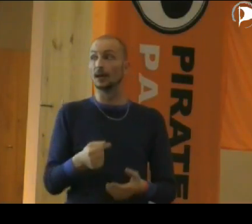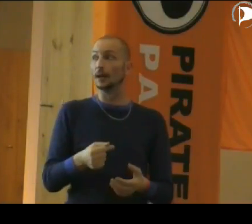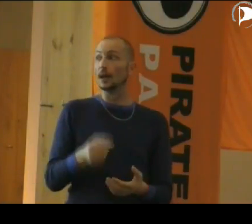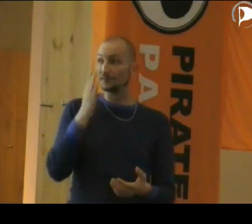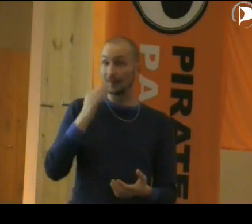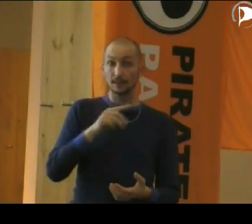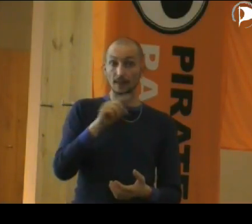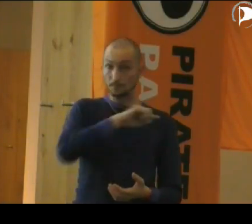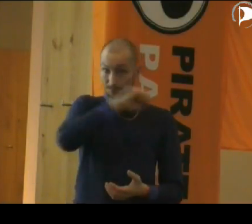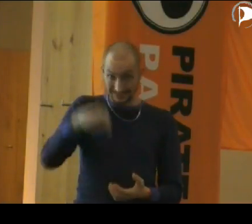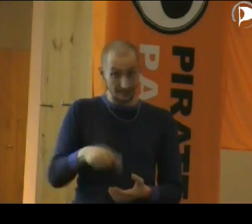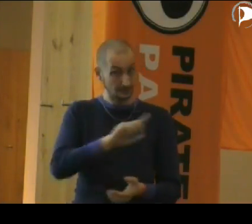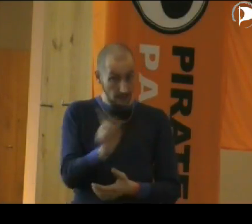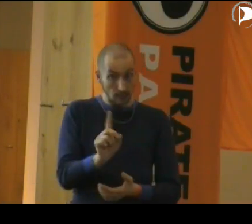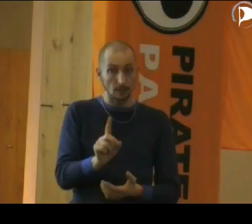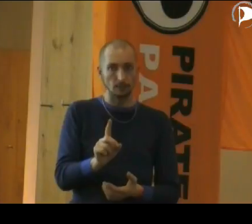hatte